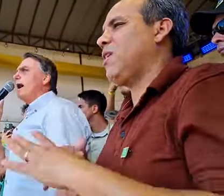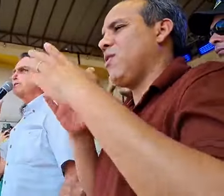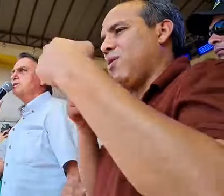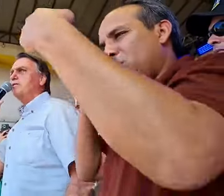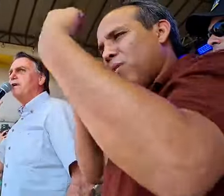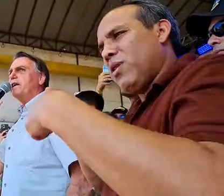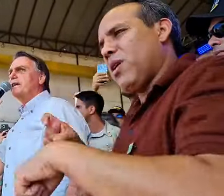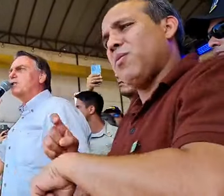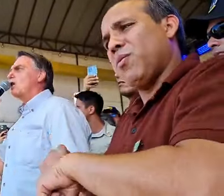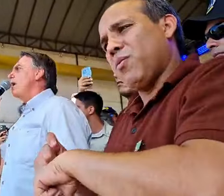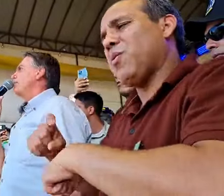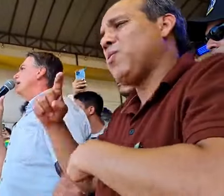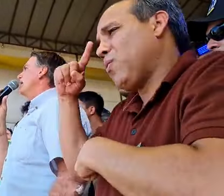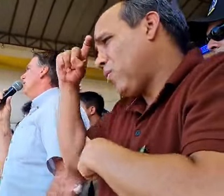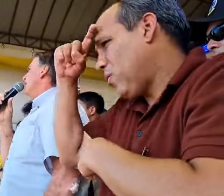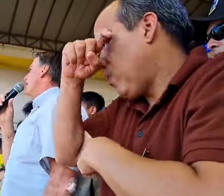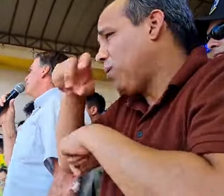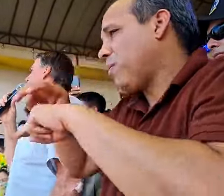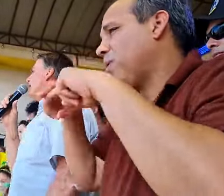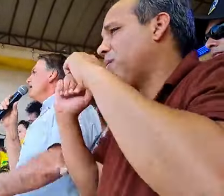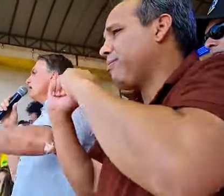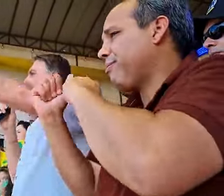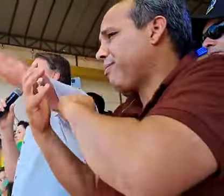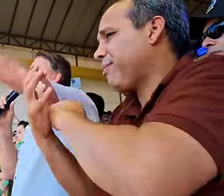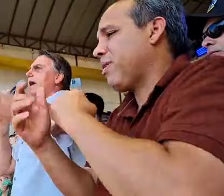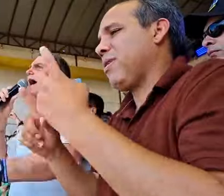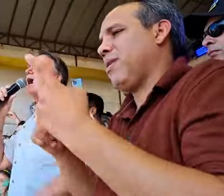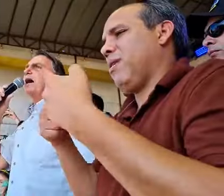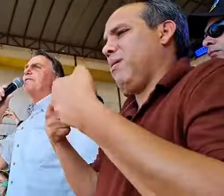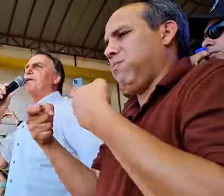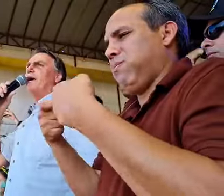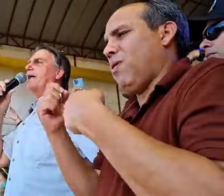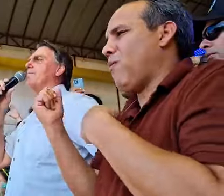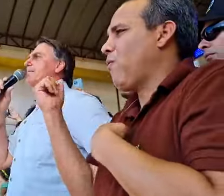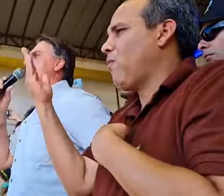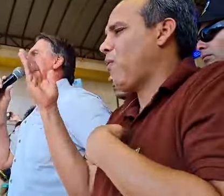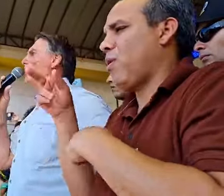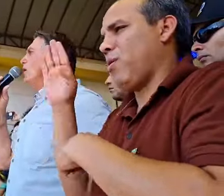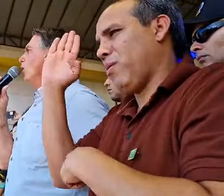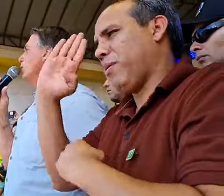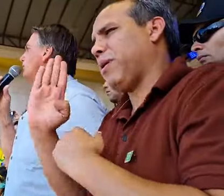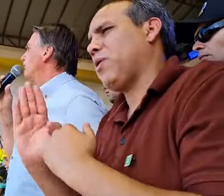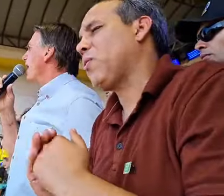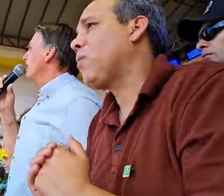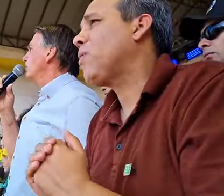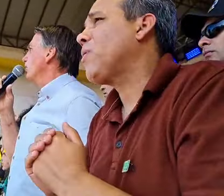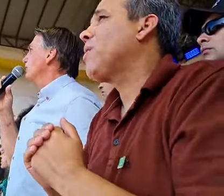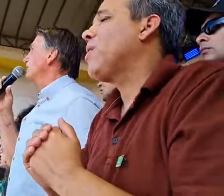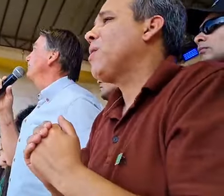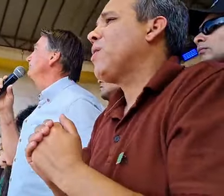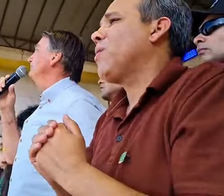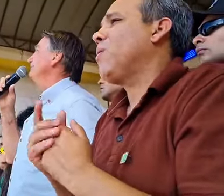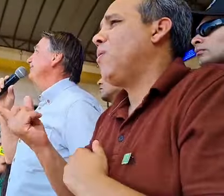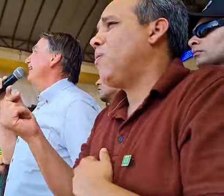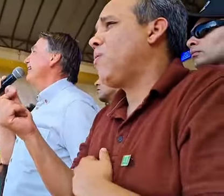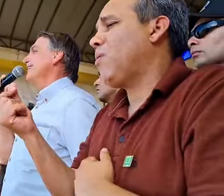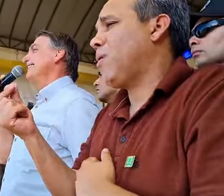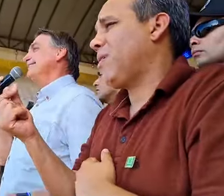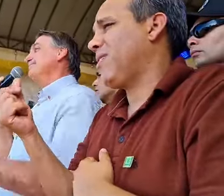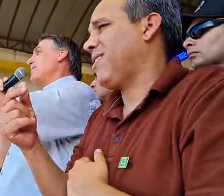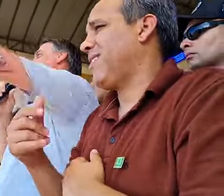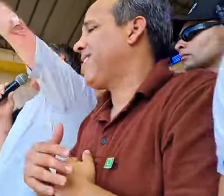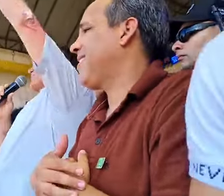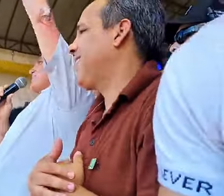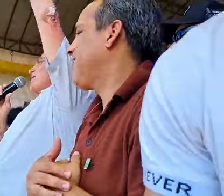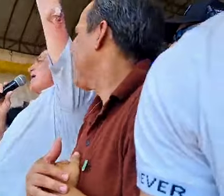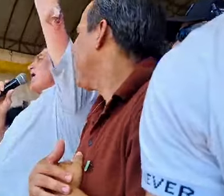Enfrentamos momentos difíceis como a pandemia e uma guerra lá fora. Os preços